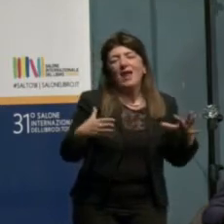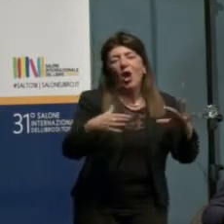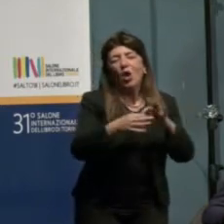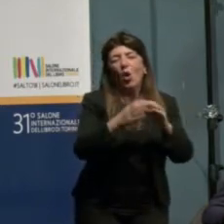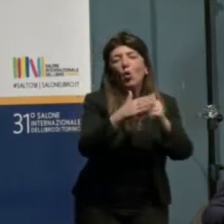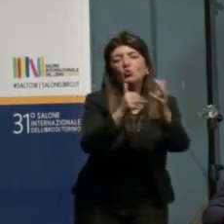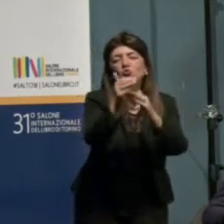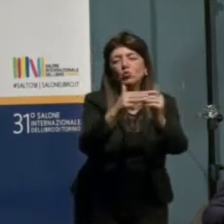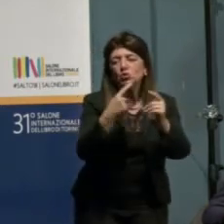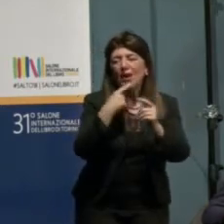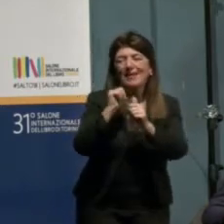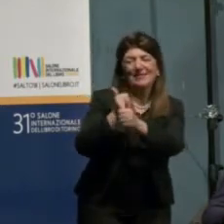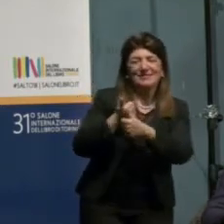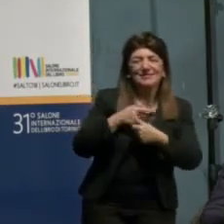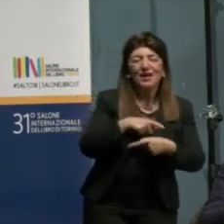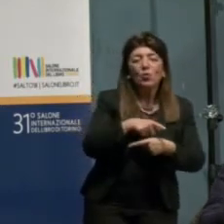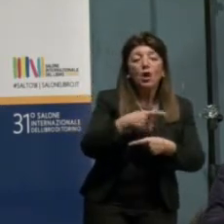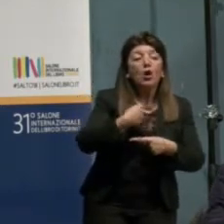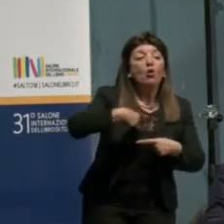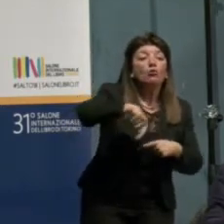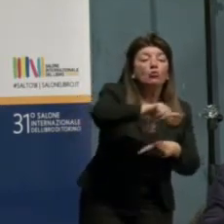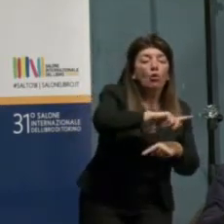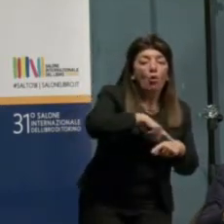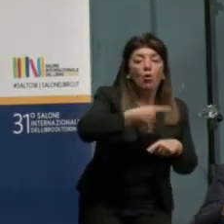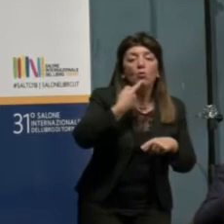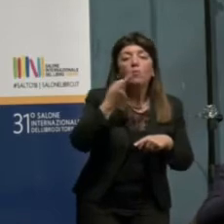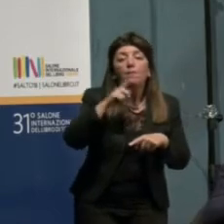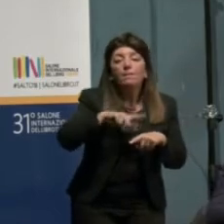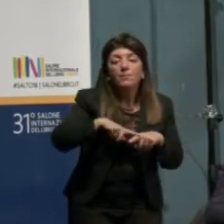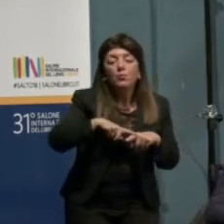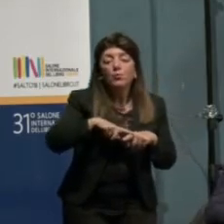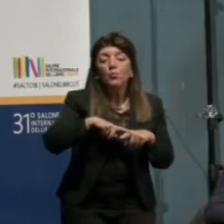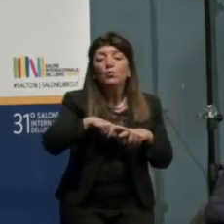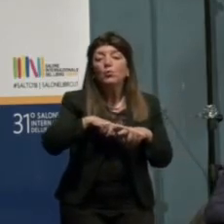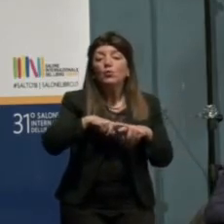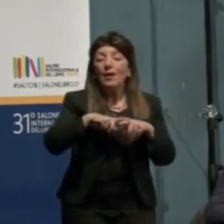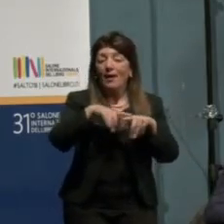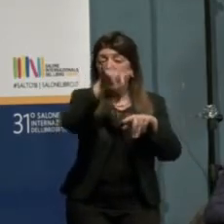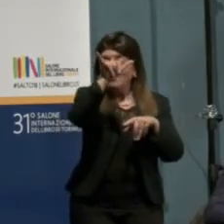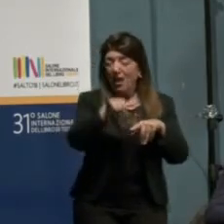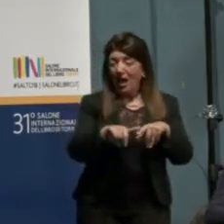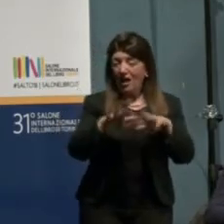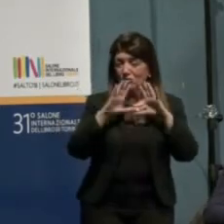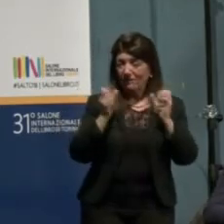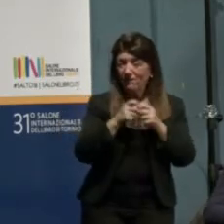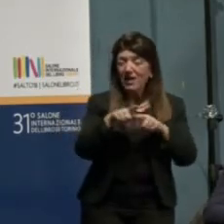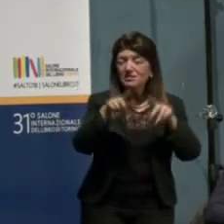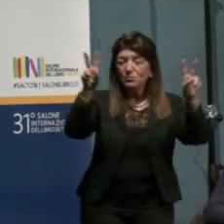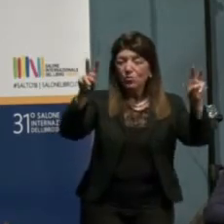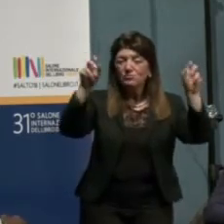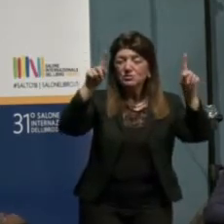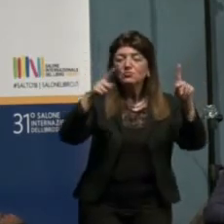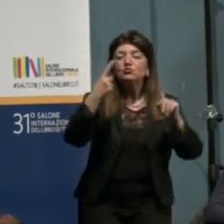allora noi e soprattutto anche il la pagina facebook giulio siamo noi siamo